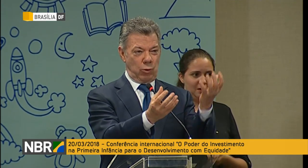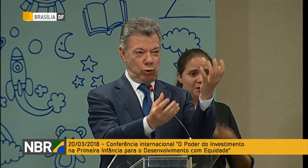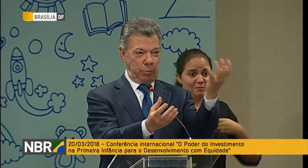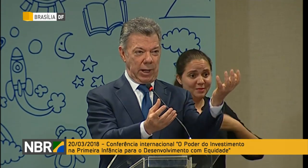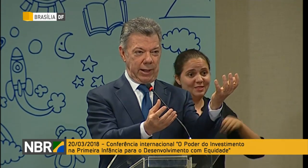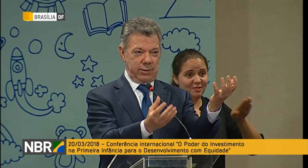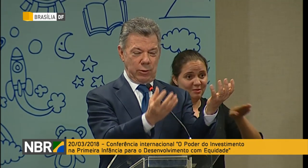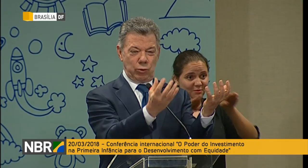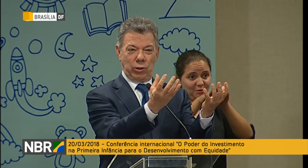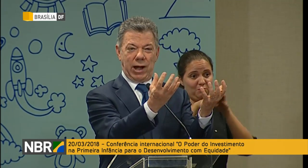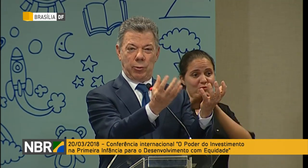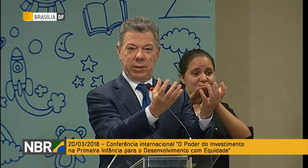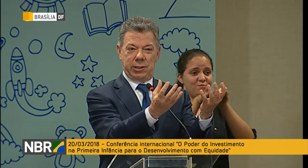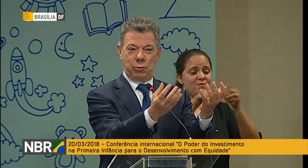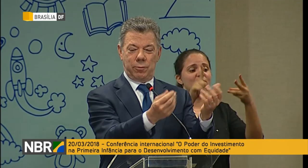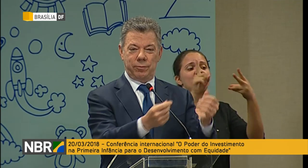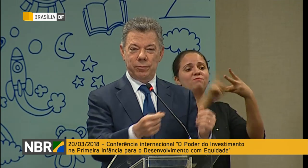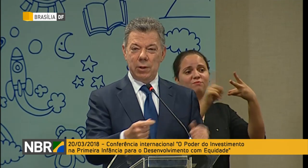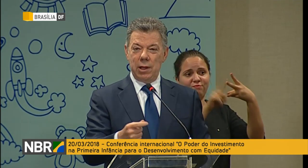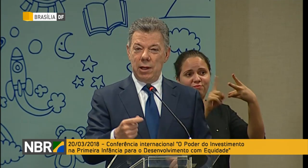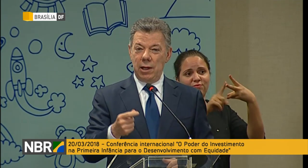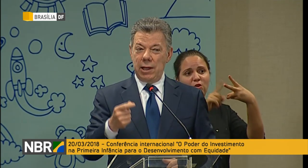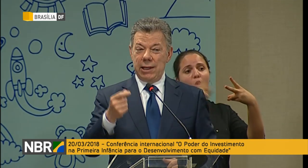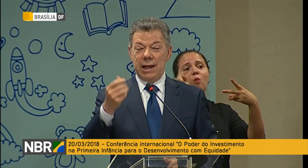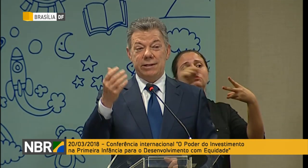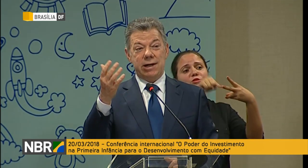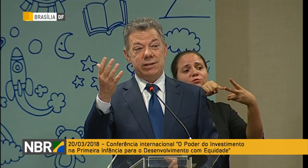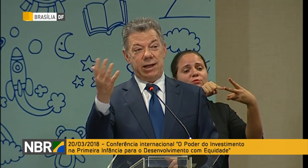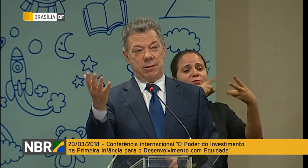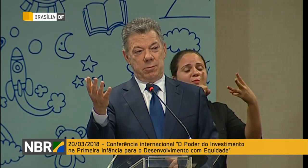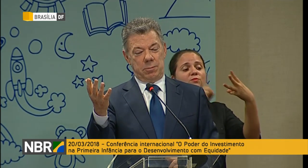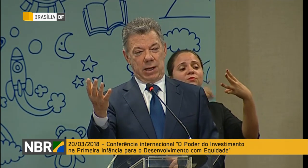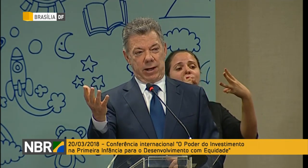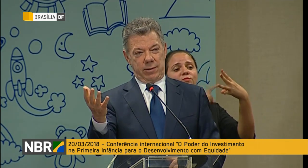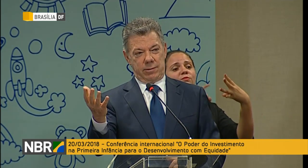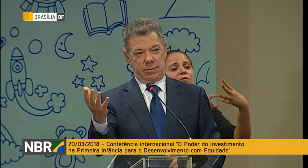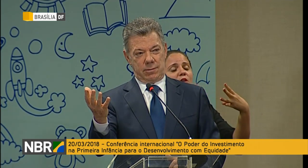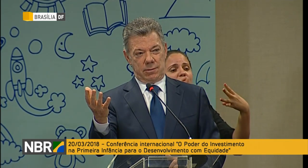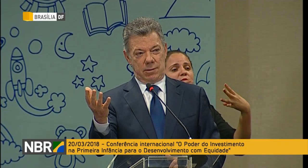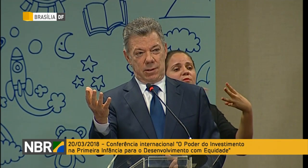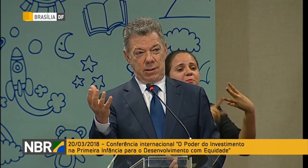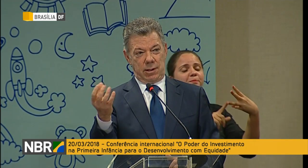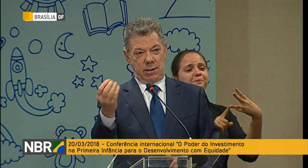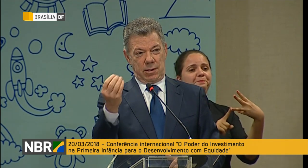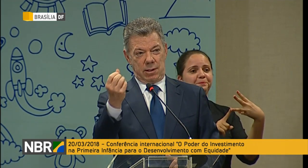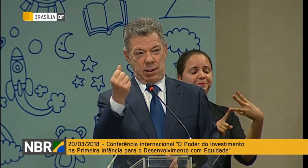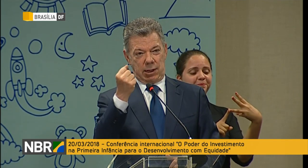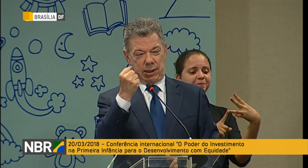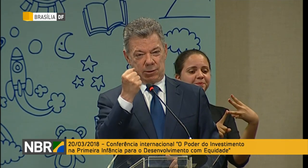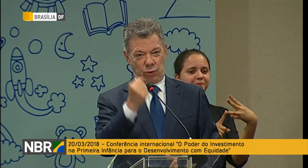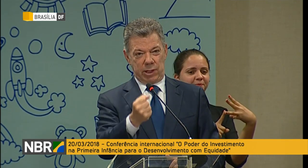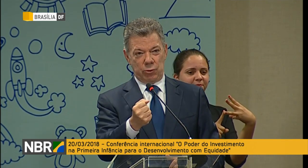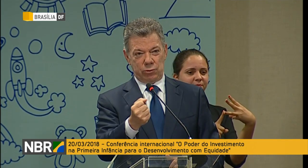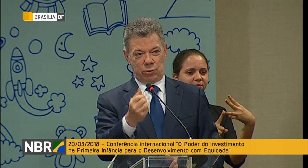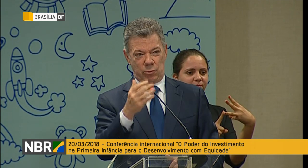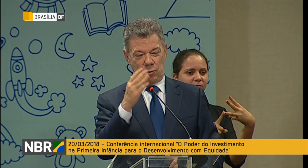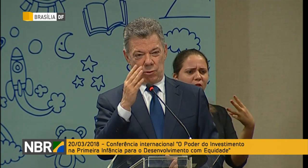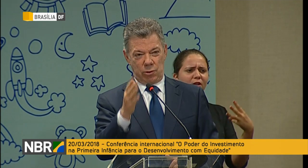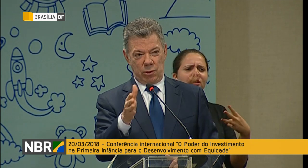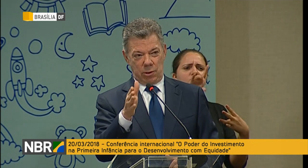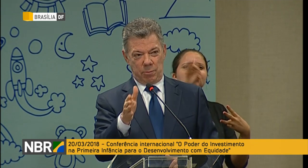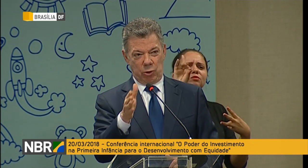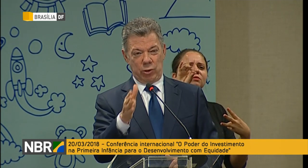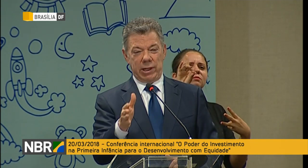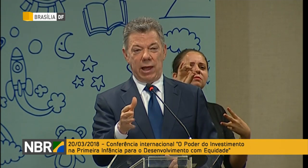Então, nós fizemos a equidade ser o pilar, o segundo ponto. O terceiro ponto, o terceiro pilar que